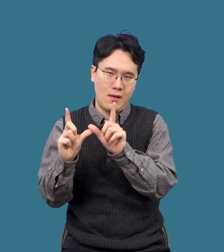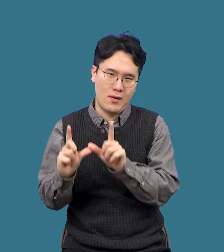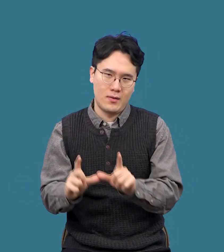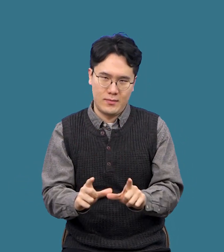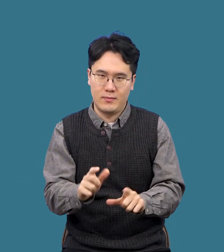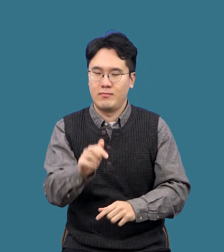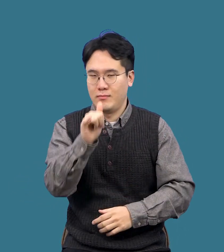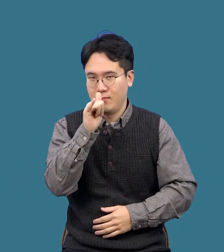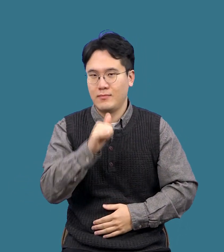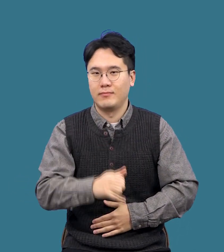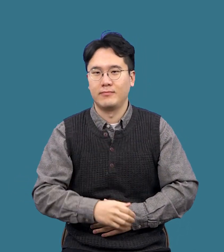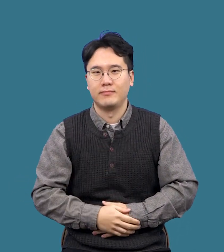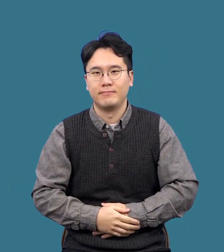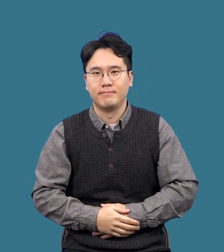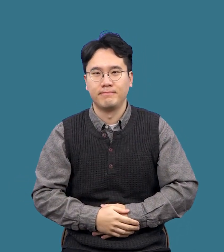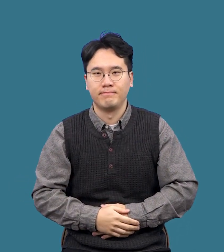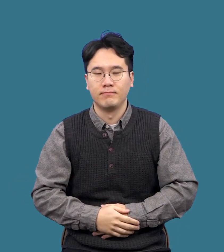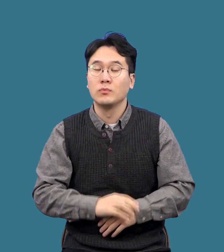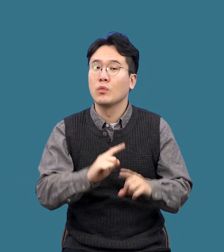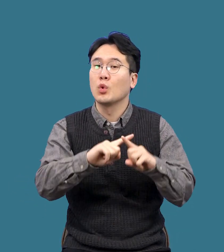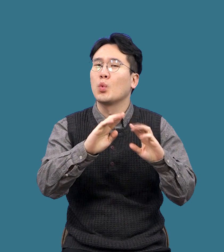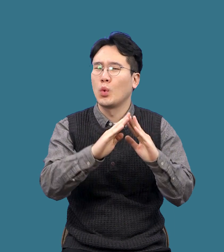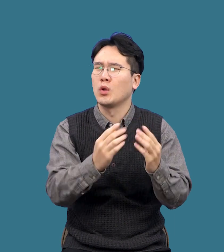영적 공동체인 교회를 떠나